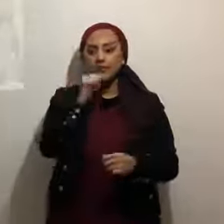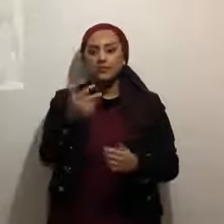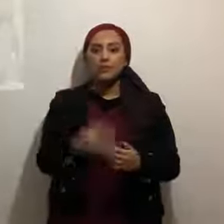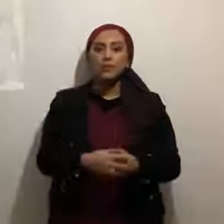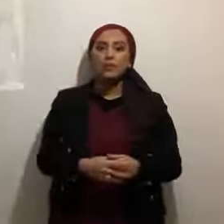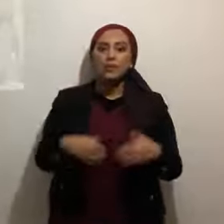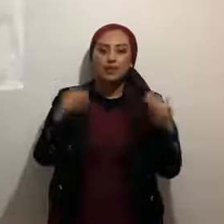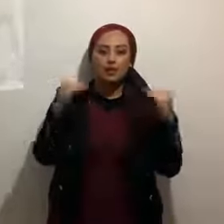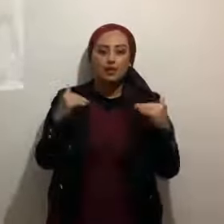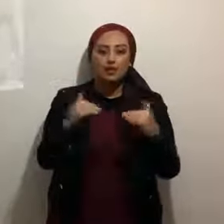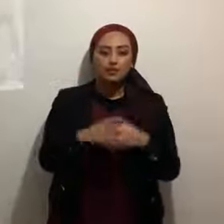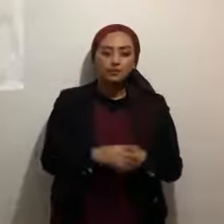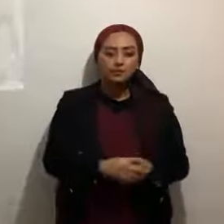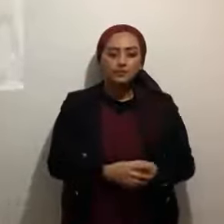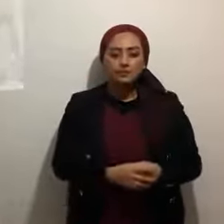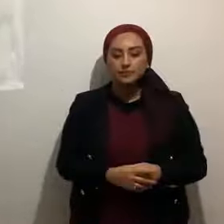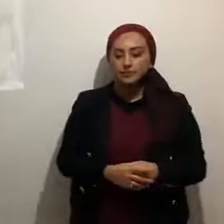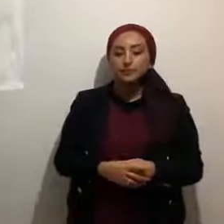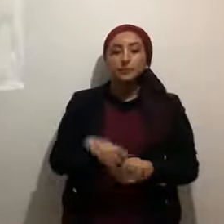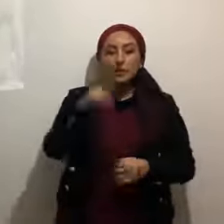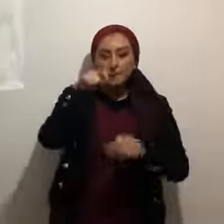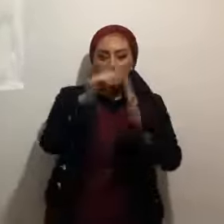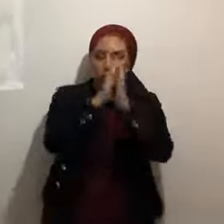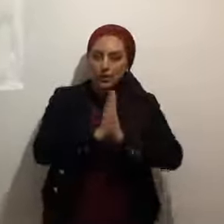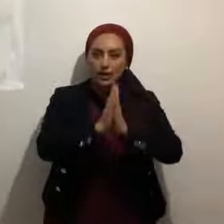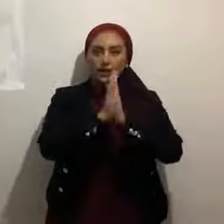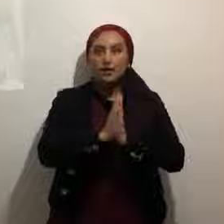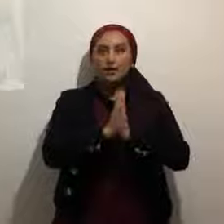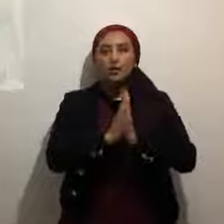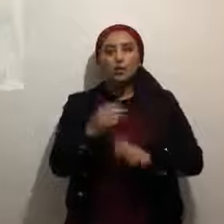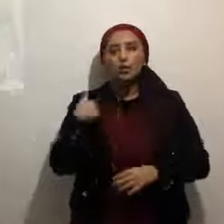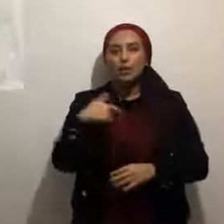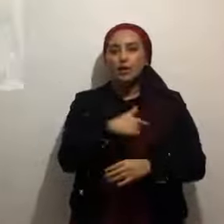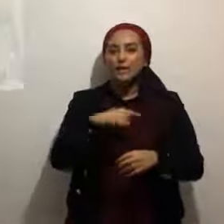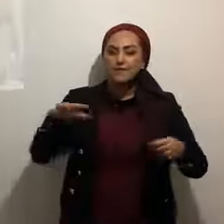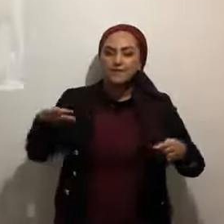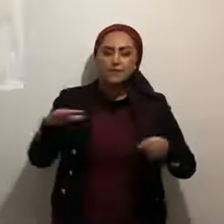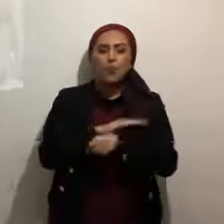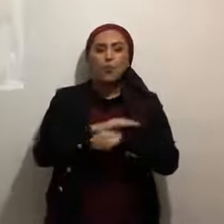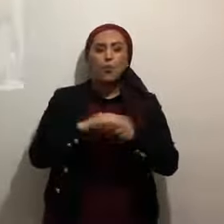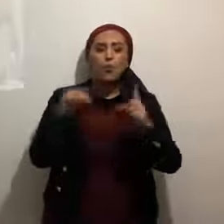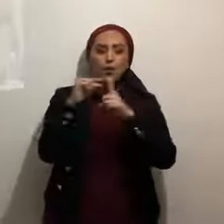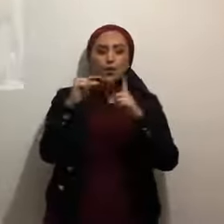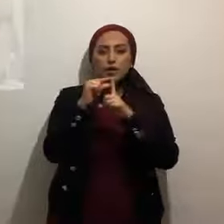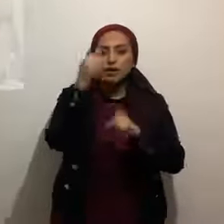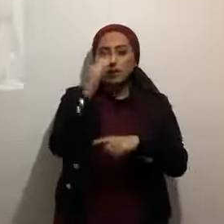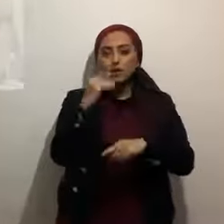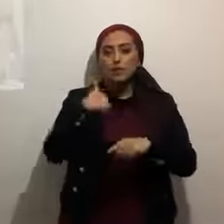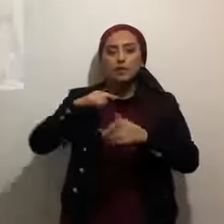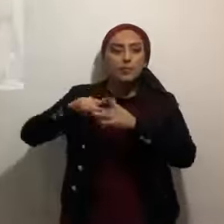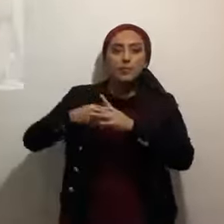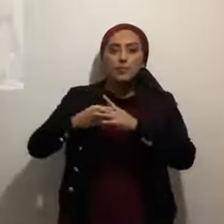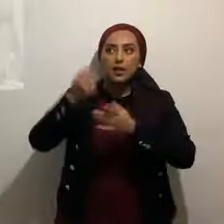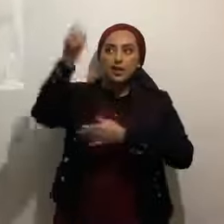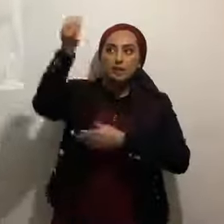Entonces, la idea es orar, orar. Se llena uno de la palabra. Empieza a fluir palabra del